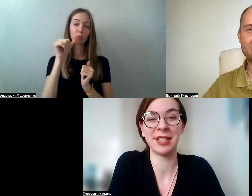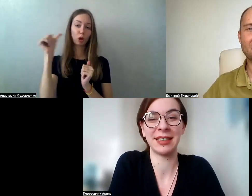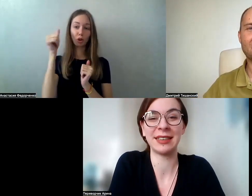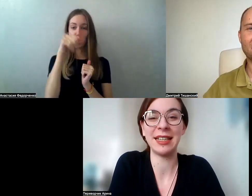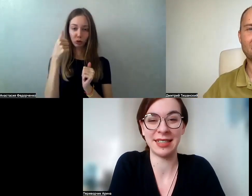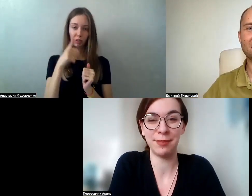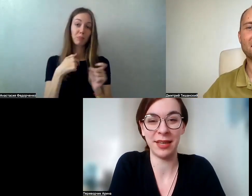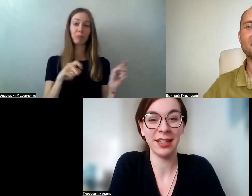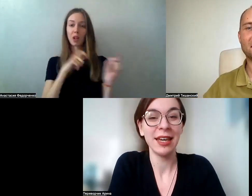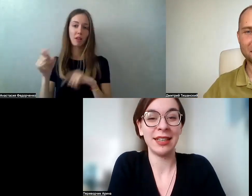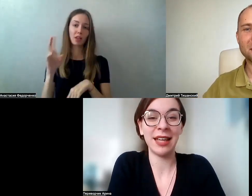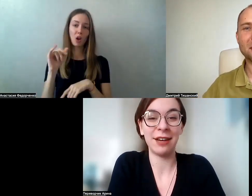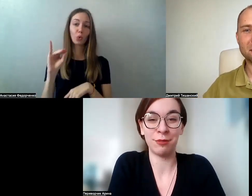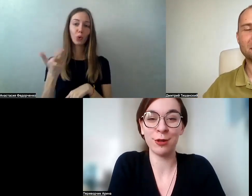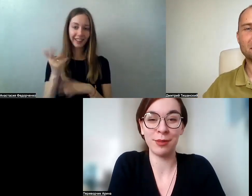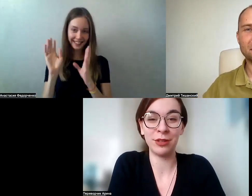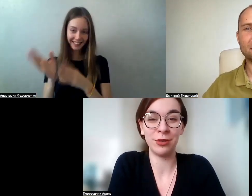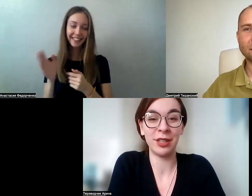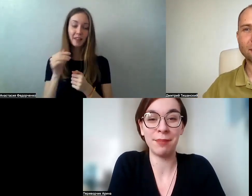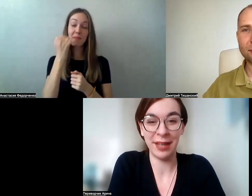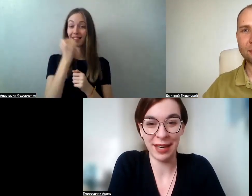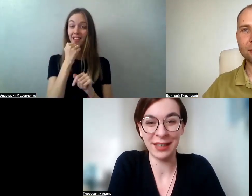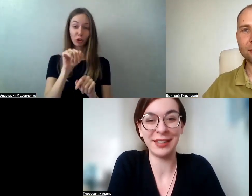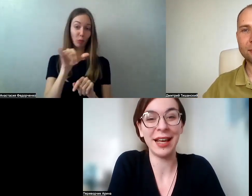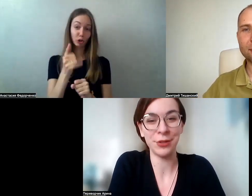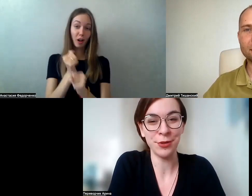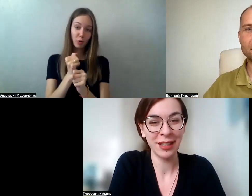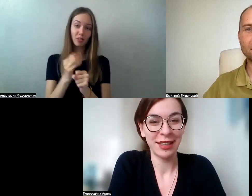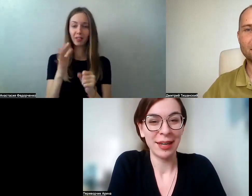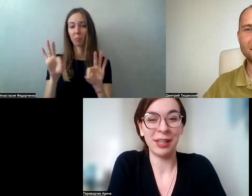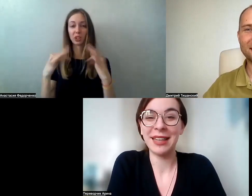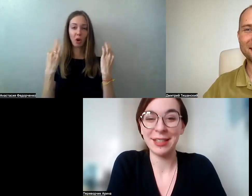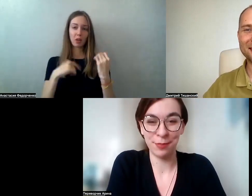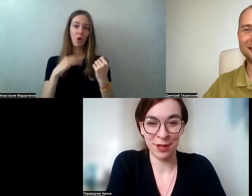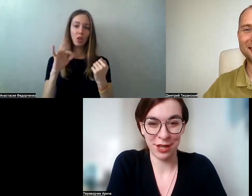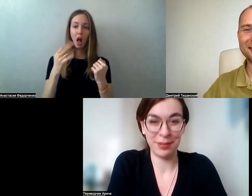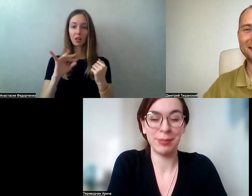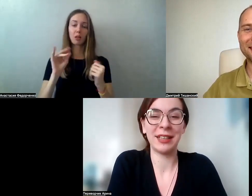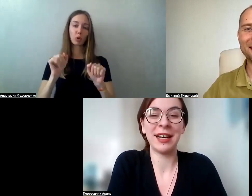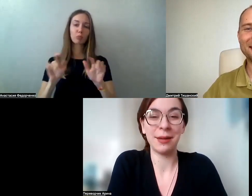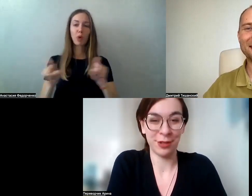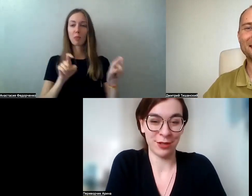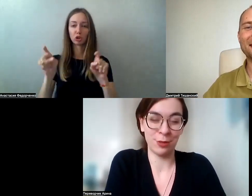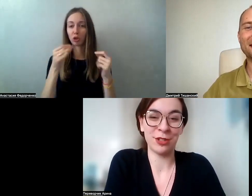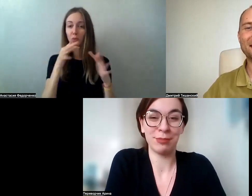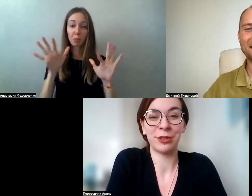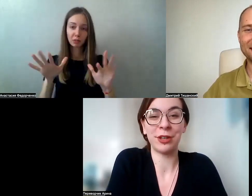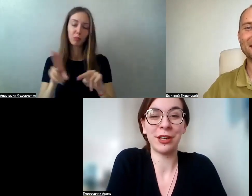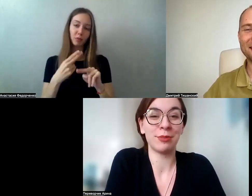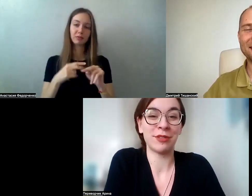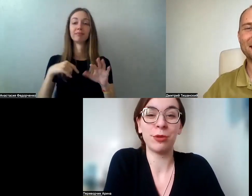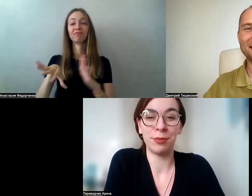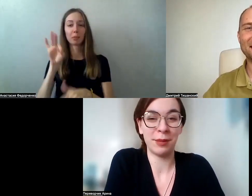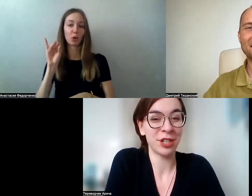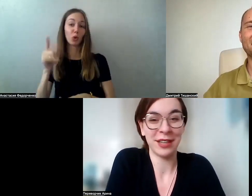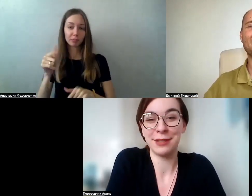общем, Новосибирск — это столица Сибири. Недавно, в прошлом году, я переехала на юг. Благодаря SuperJump и благодаря работе SuperJump, которая